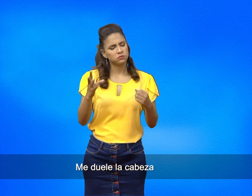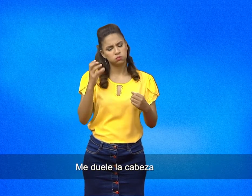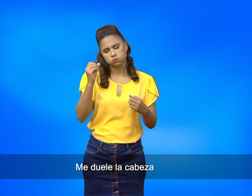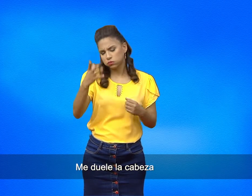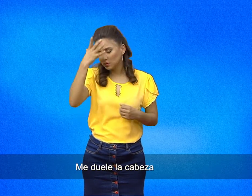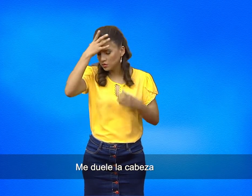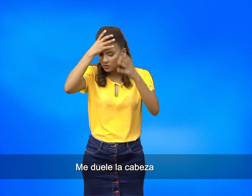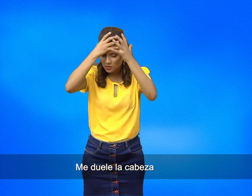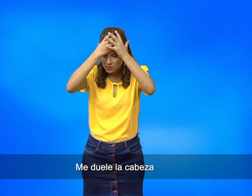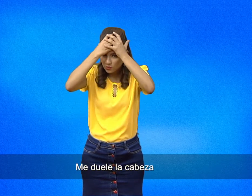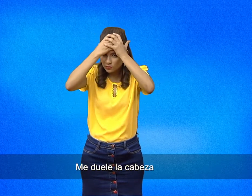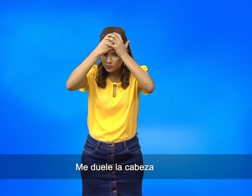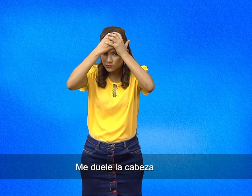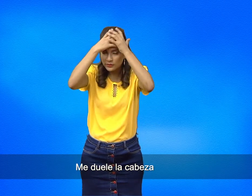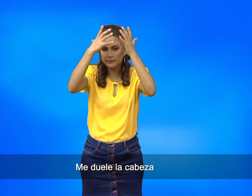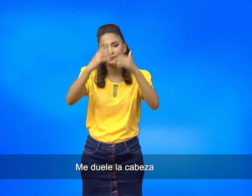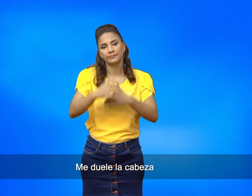me duele en la cabeza